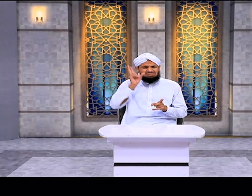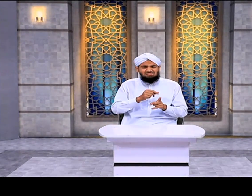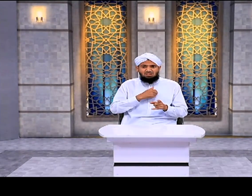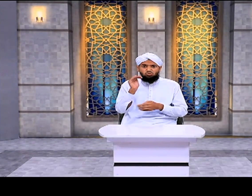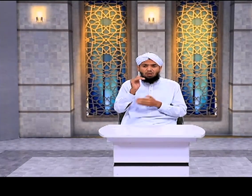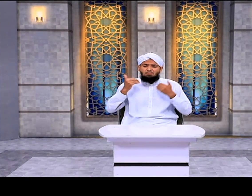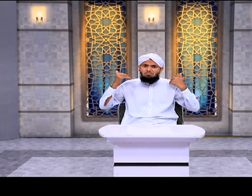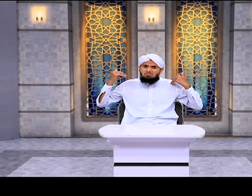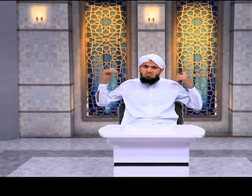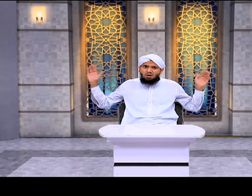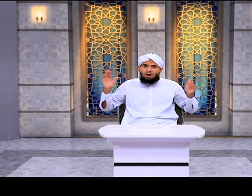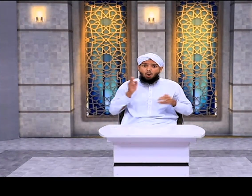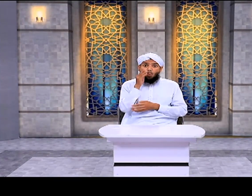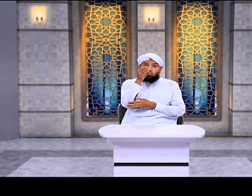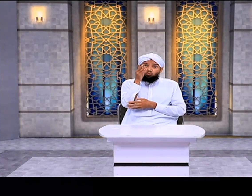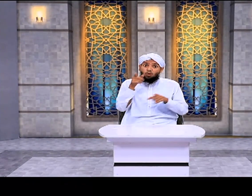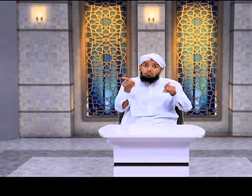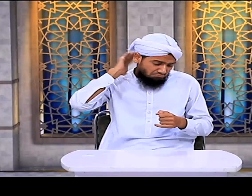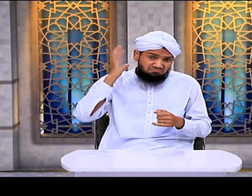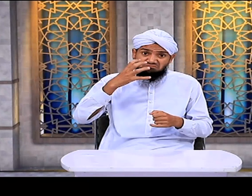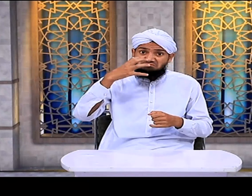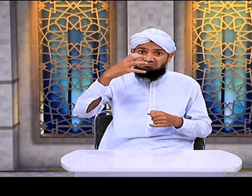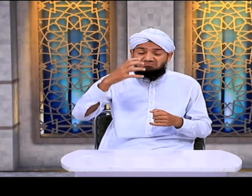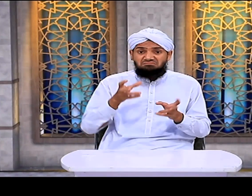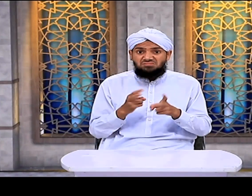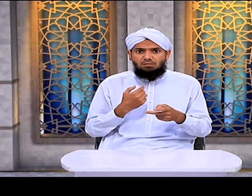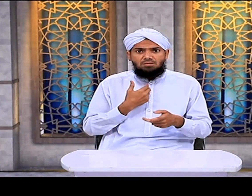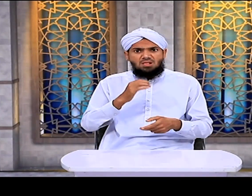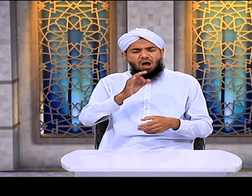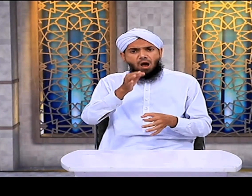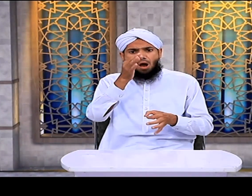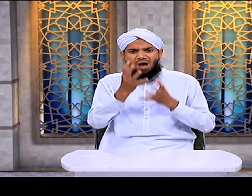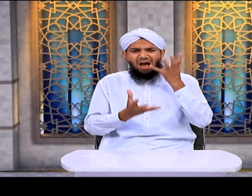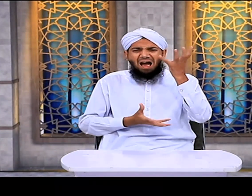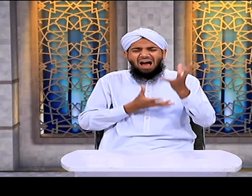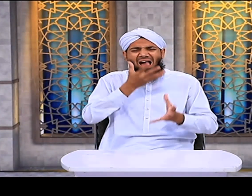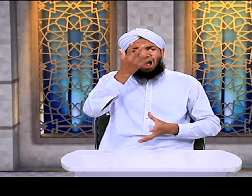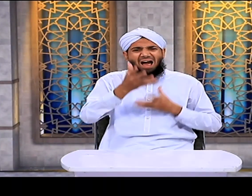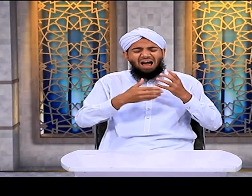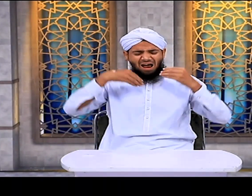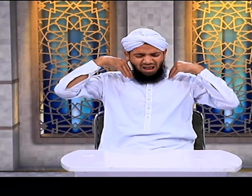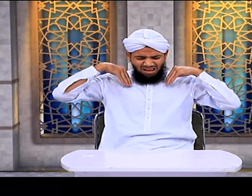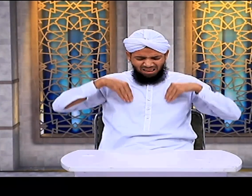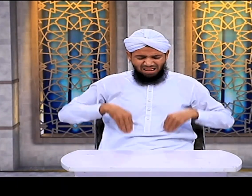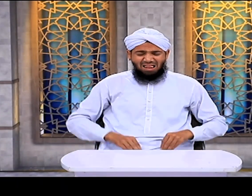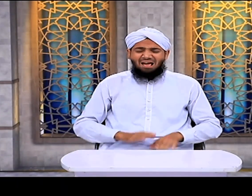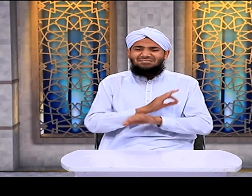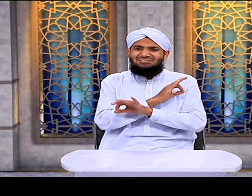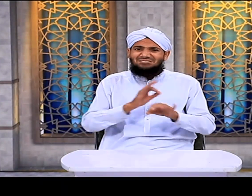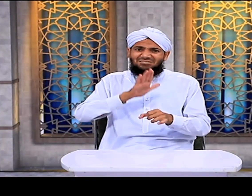سانپ، بختی اونٹوں جیسے بچھو، انتہائی تیز آگ کہ جو اندر تک جلا کر رکھ دے گی۔ اگر